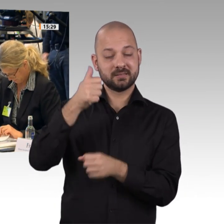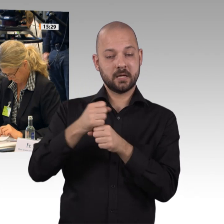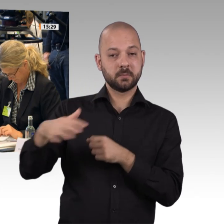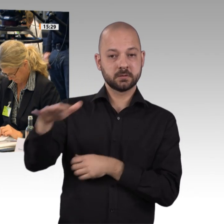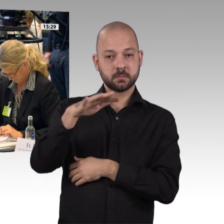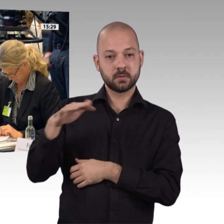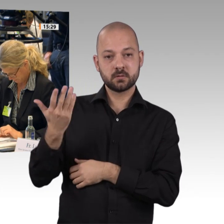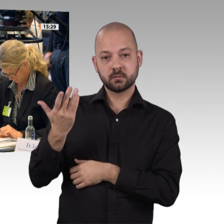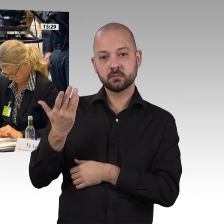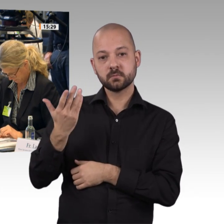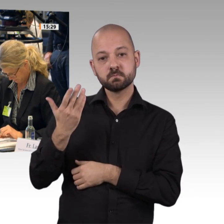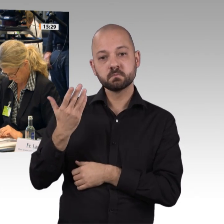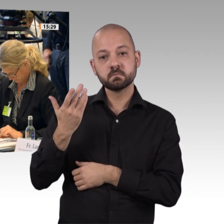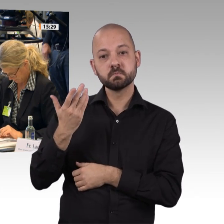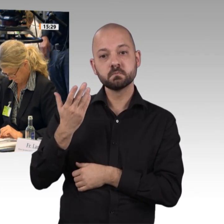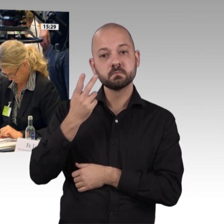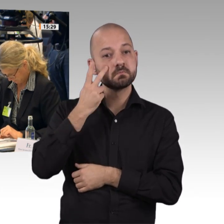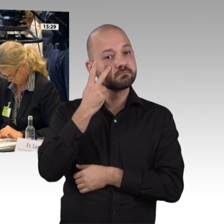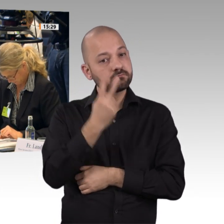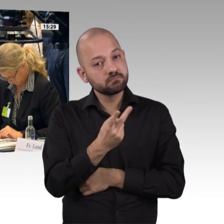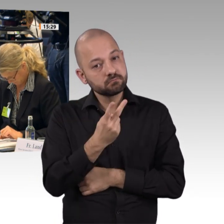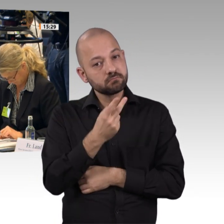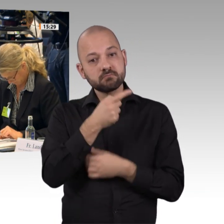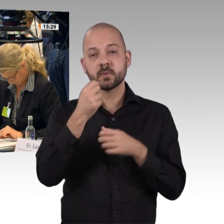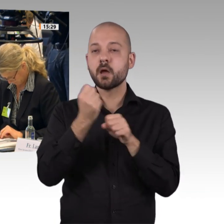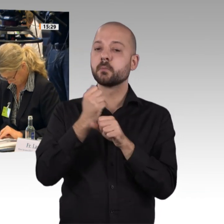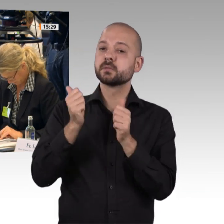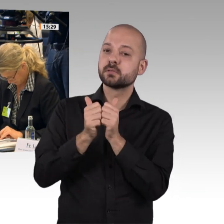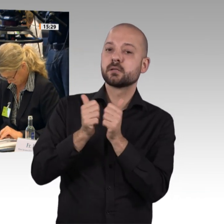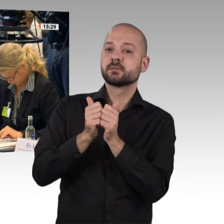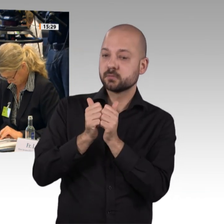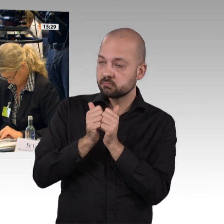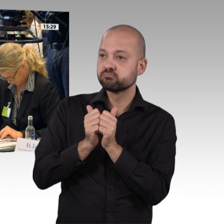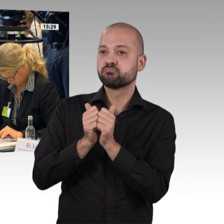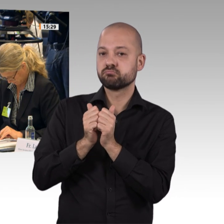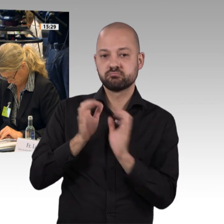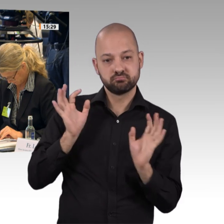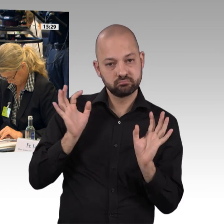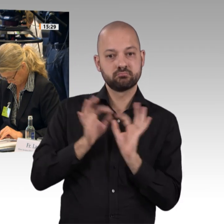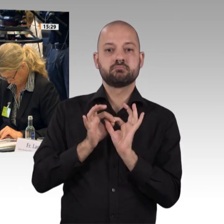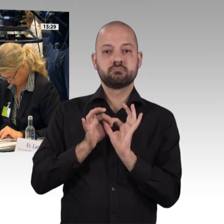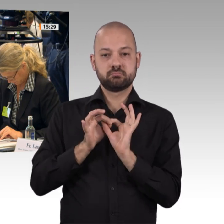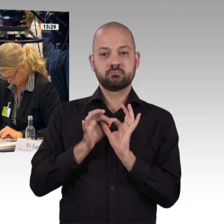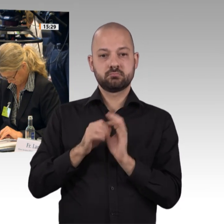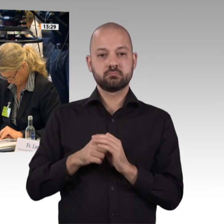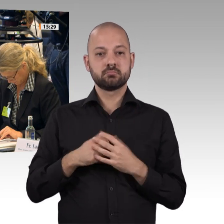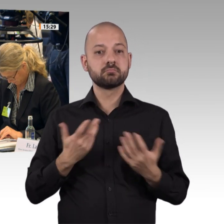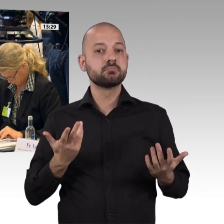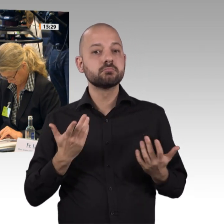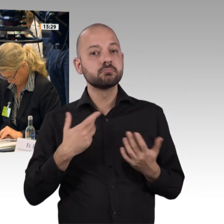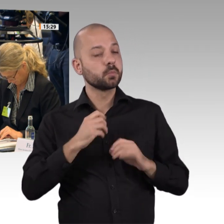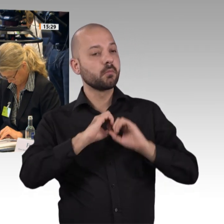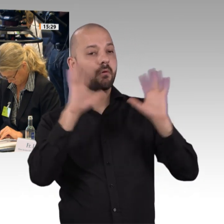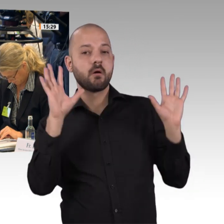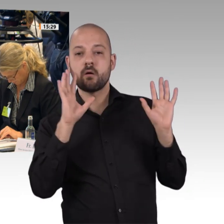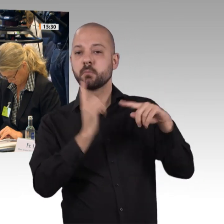die wir hatten, das nur noch ganz kurz, die Sorge war die, dass die Einnahmen aus der Ausgleichsabgabe endlich sind und dass